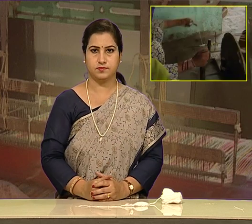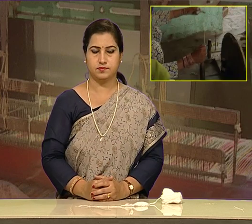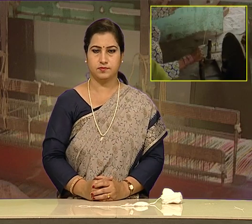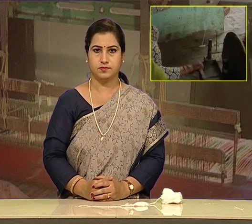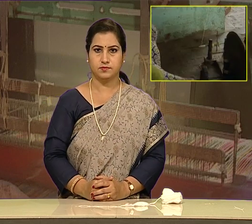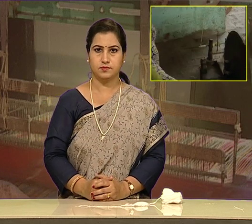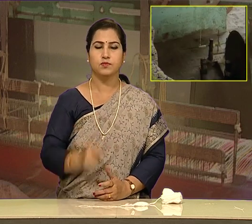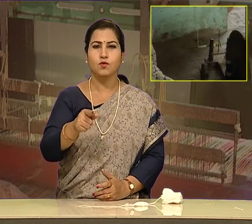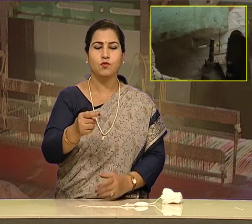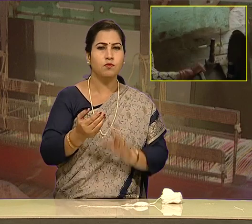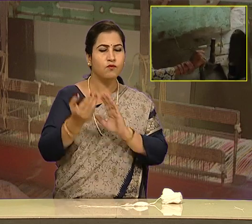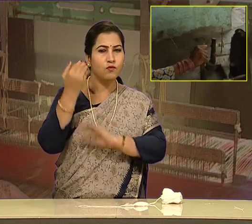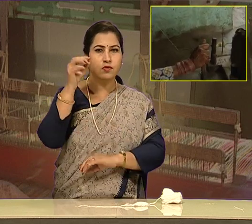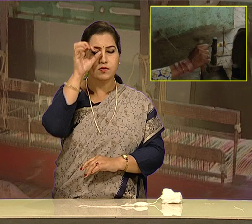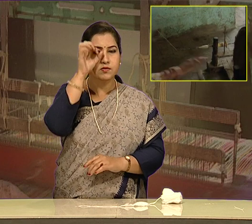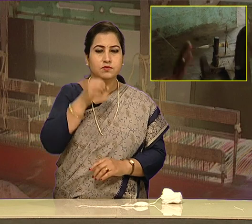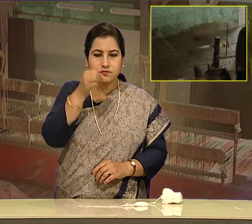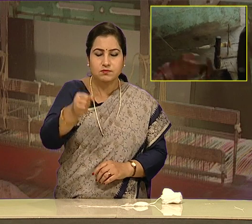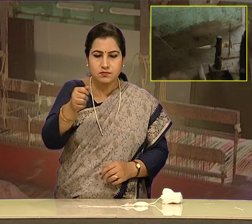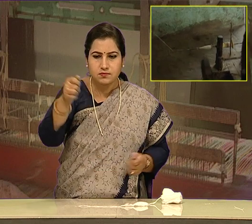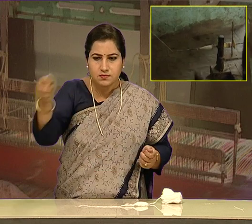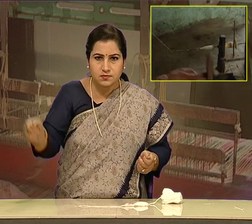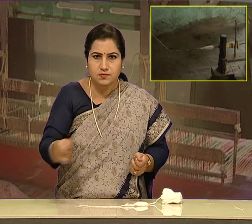आपने गांधी जी का चरखा तो जरूर देखा होगा।